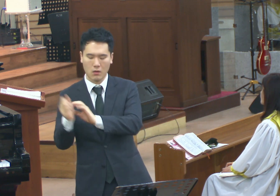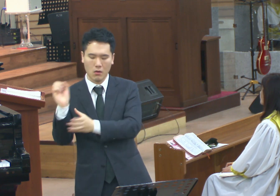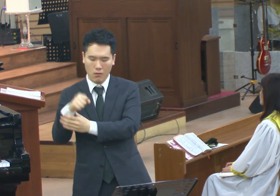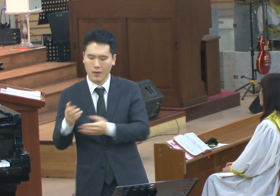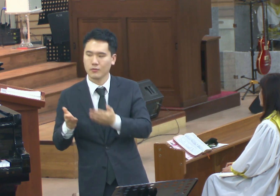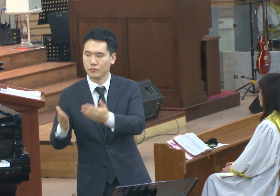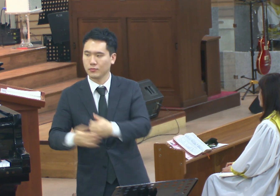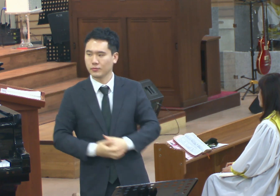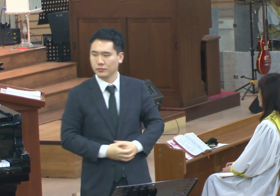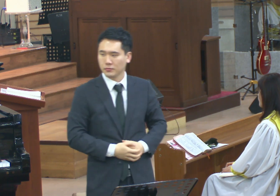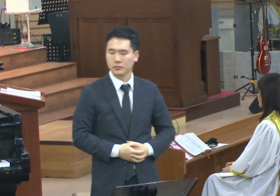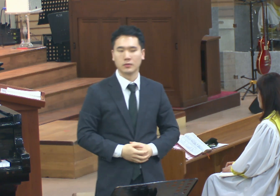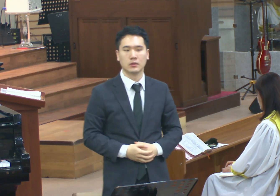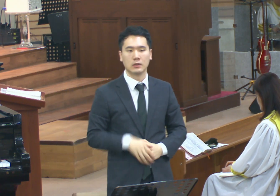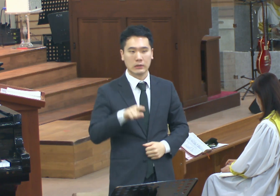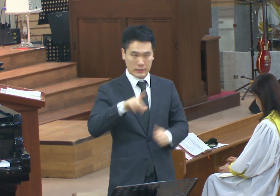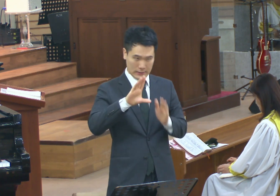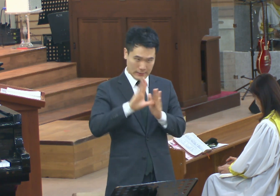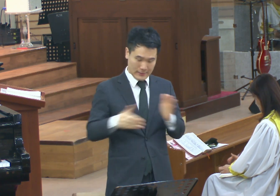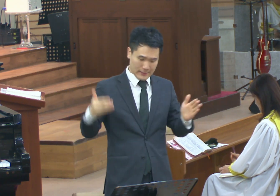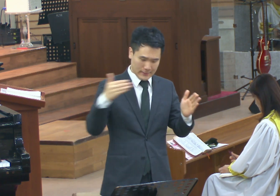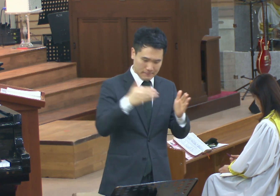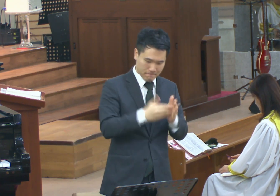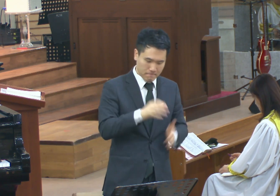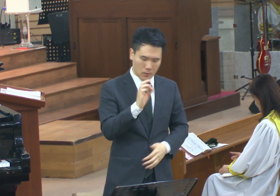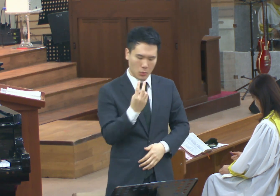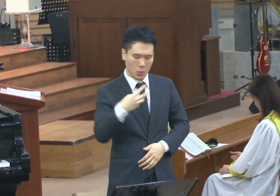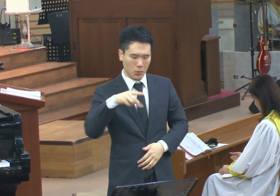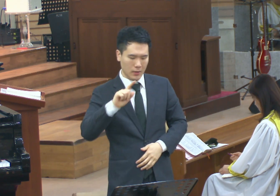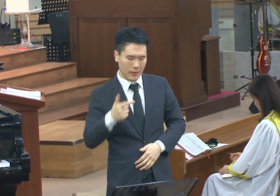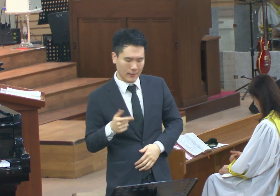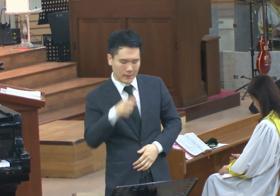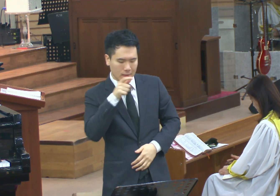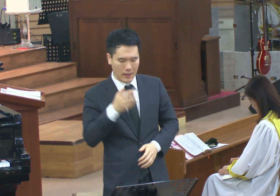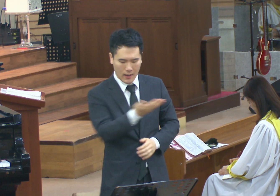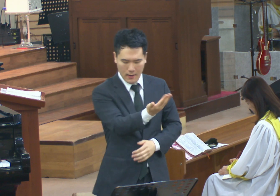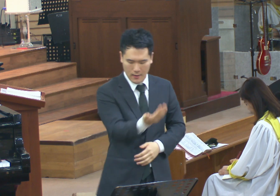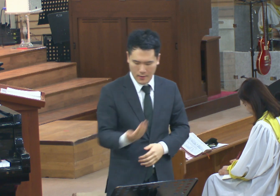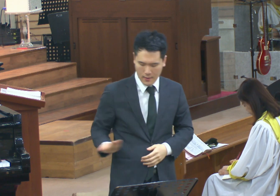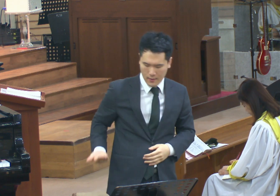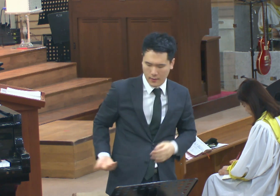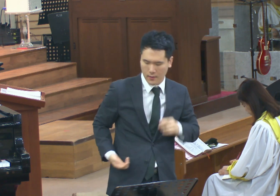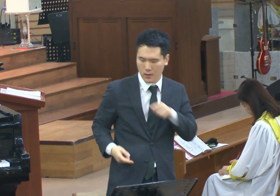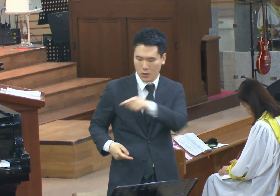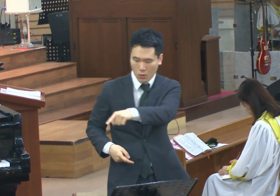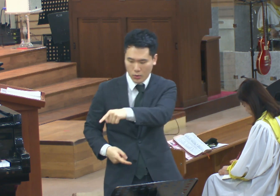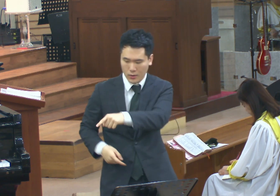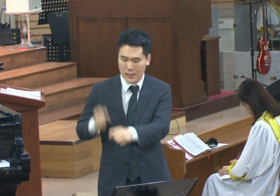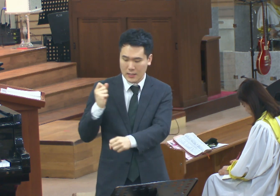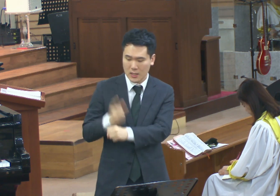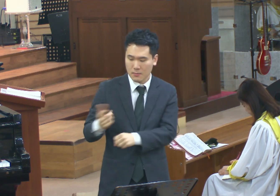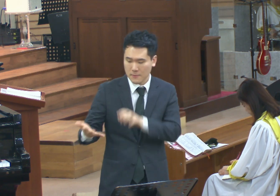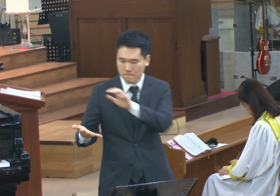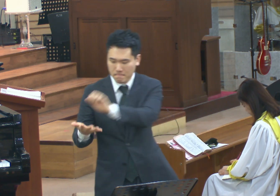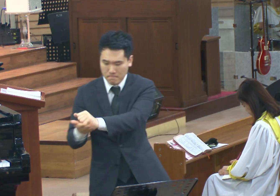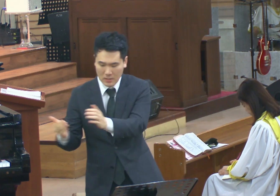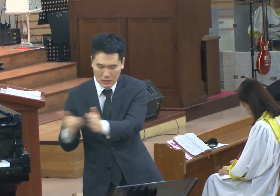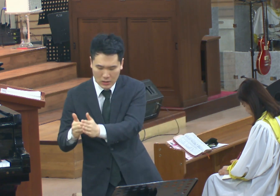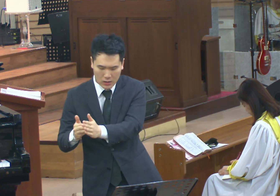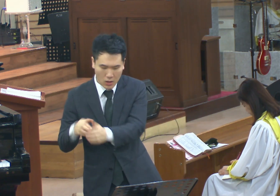요단강을 건너서 애써왔던 싸워왔던 2지파 반이 이제는 돌아가야 될 시점이 되었다라고 선포를